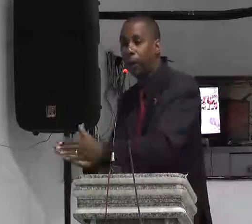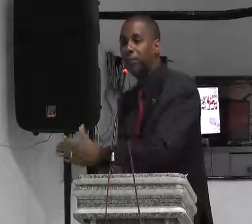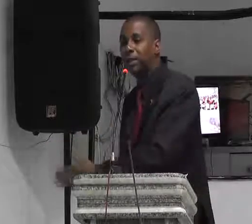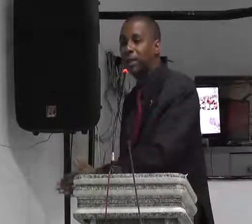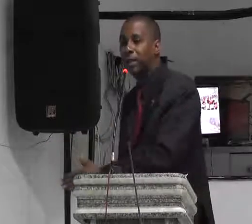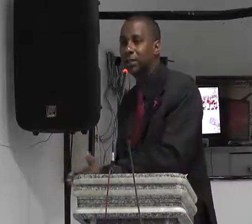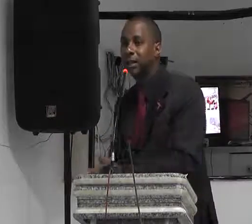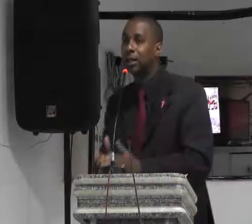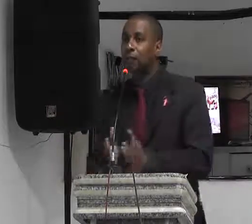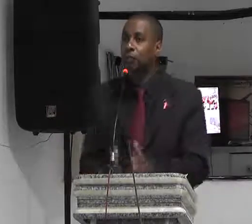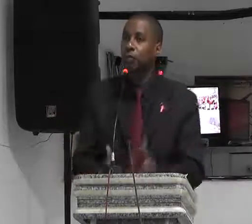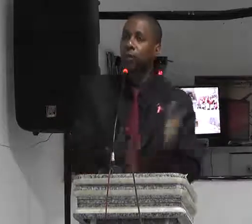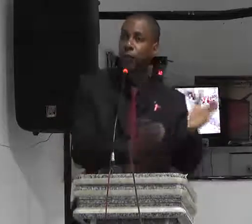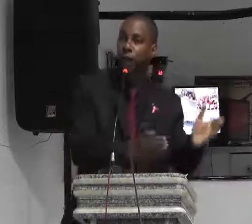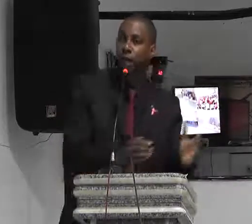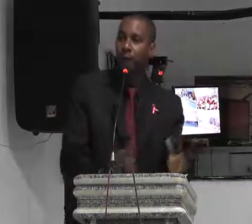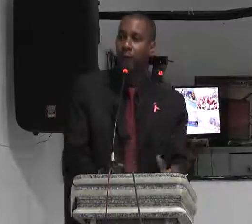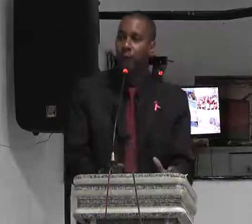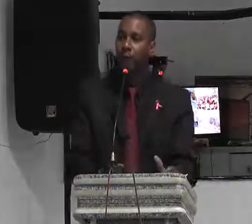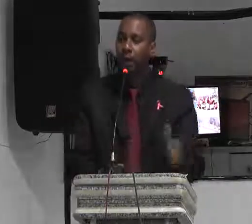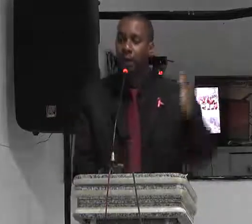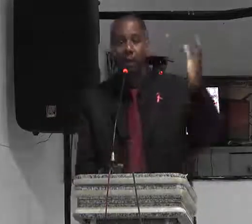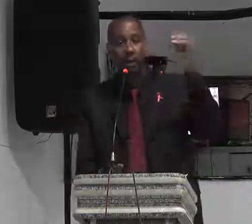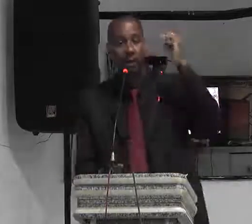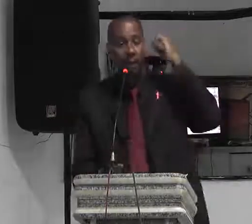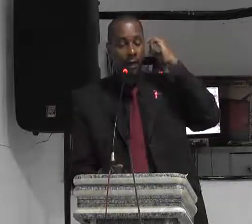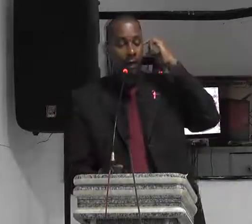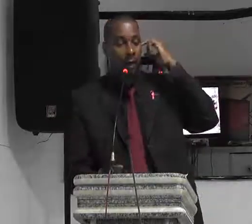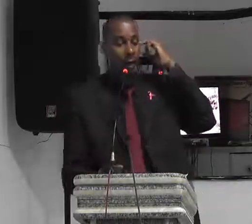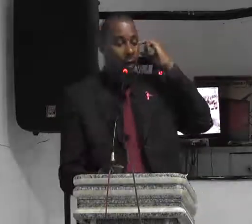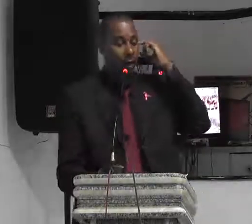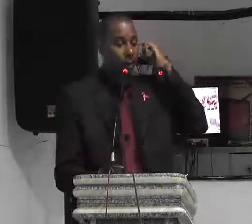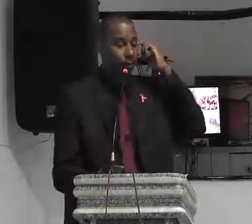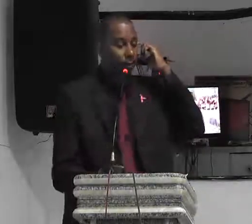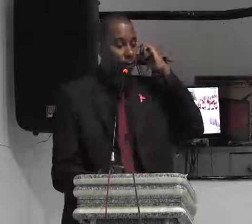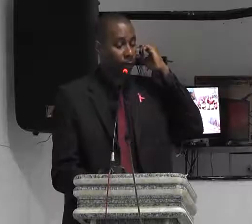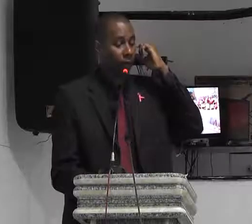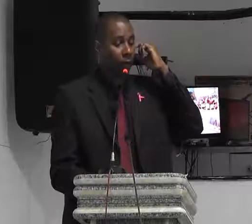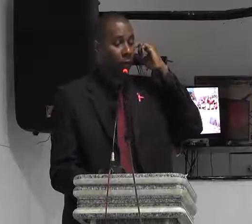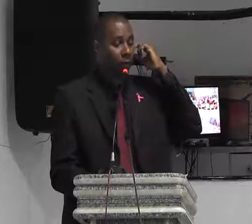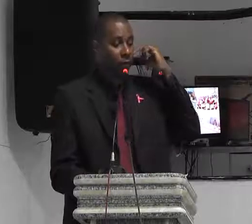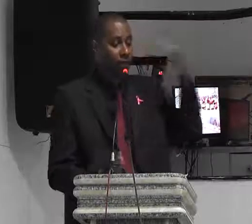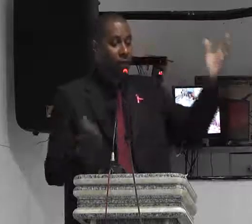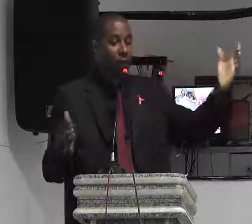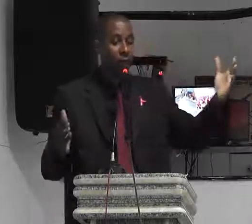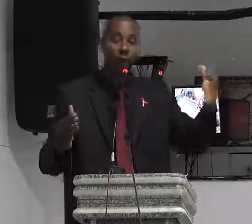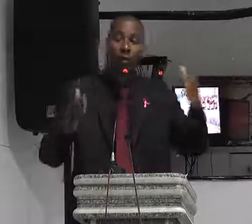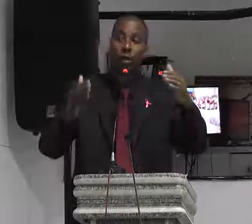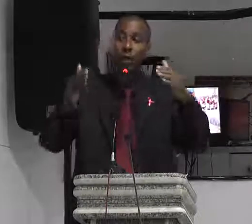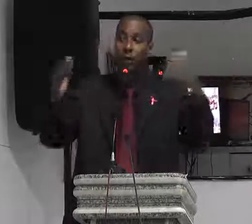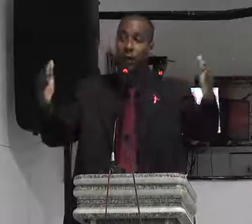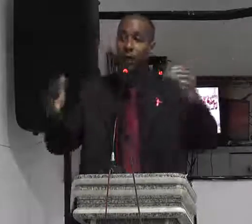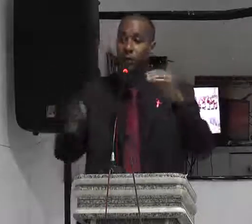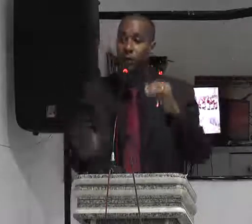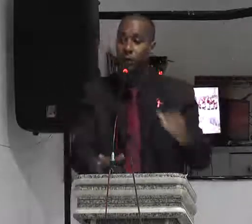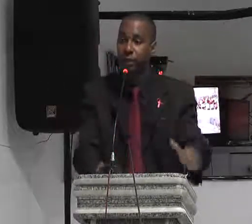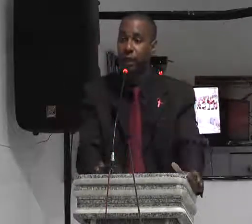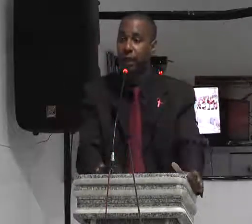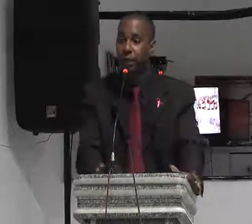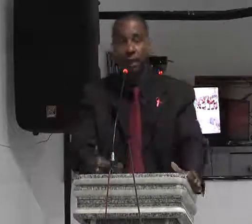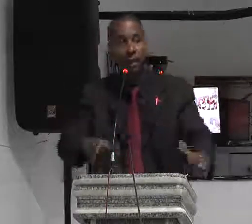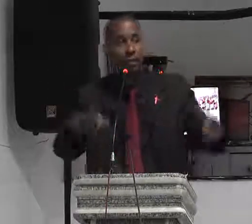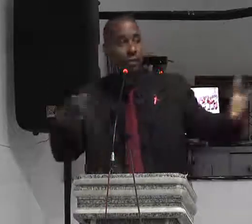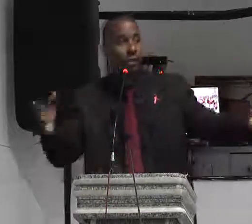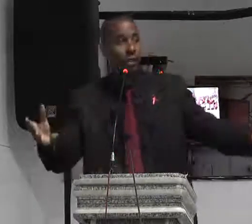a menor porcentagem da construção, vai fechar. Aí As pessoas até já falam que o prefeito de